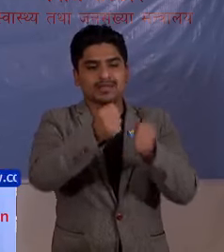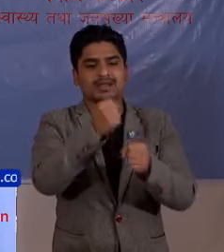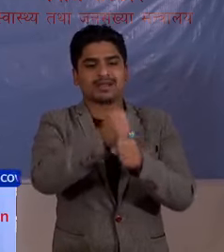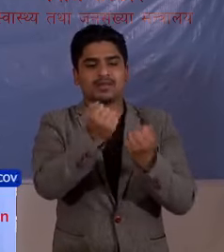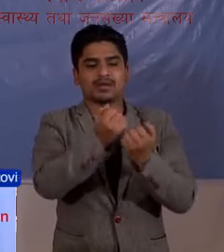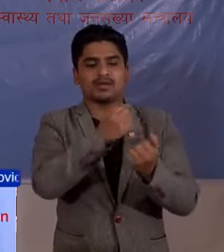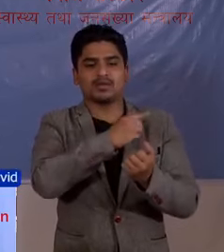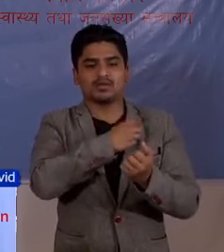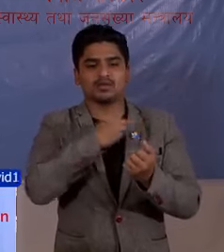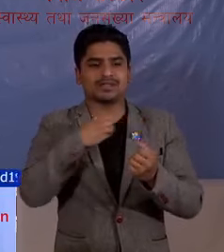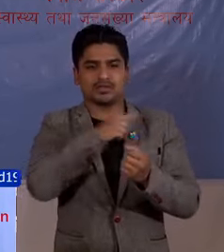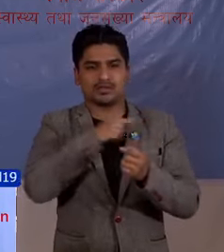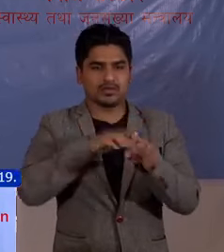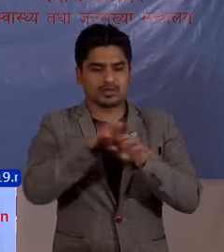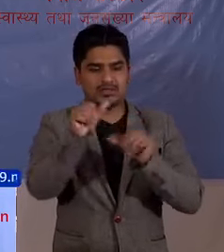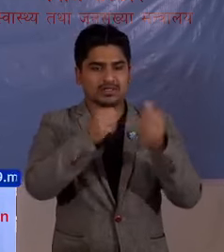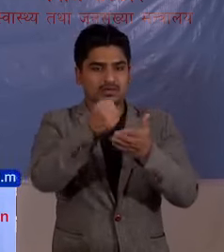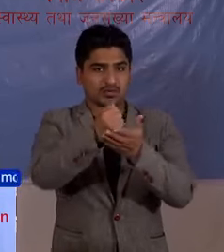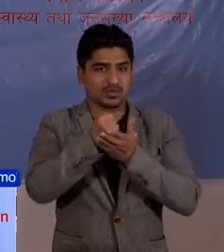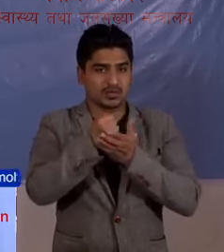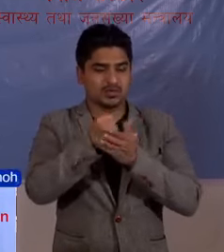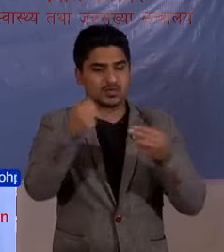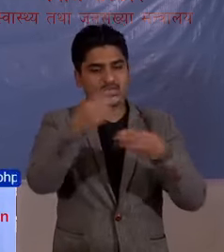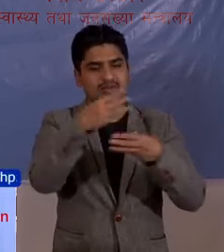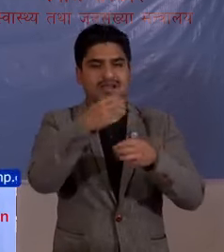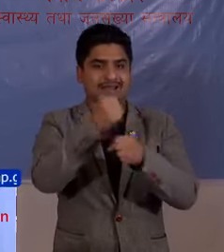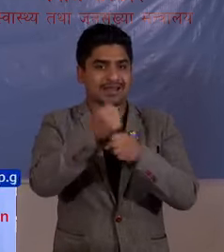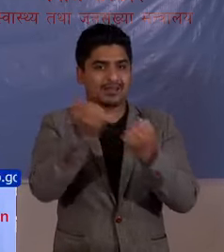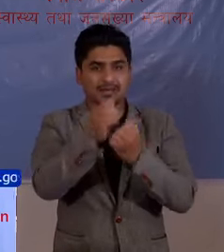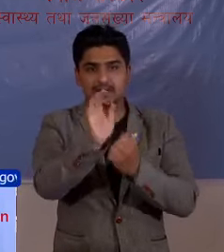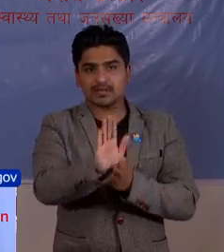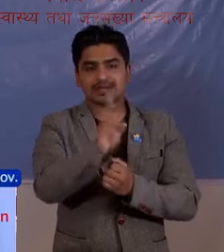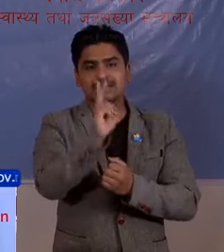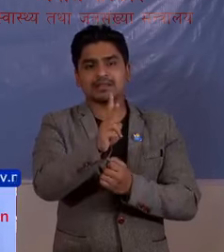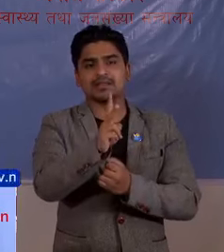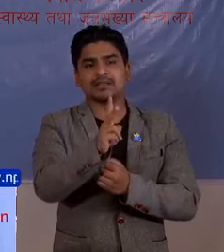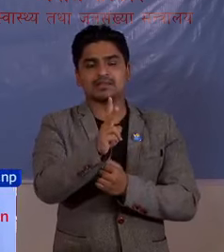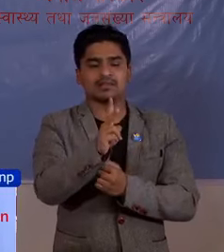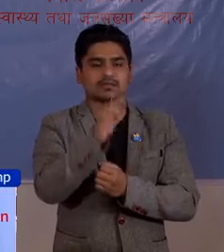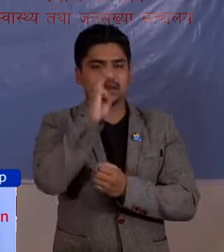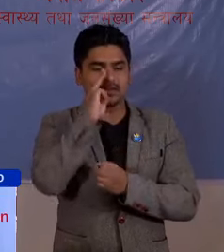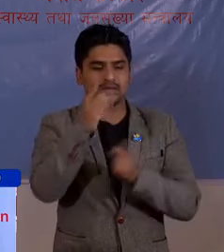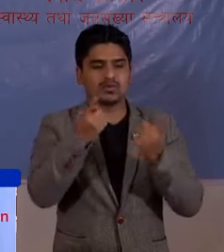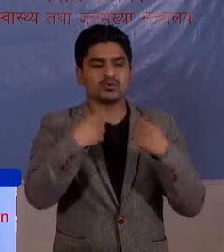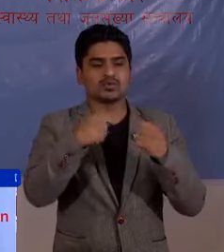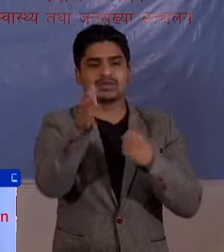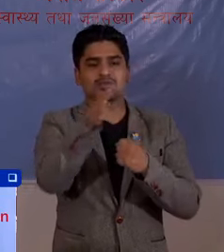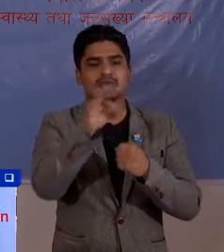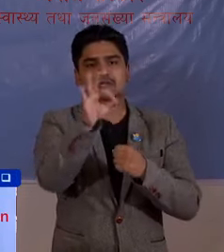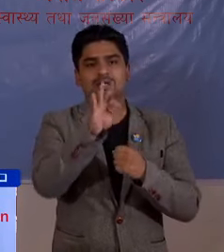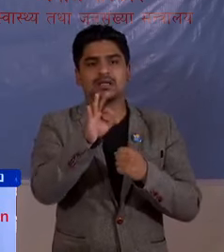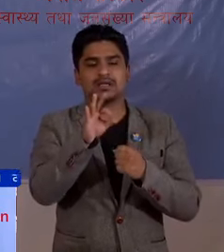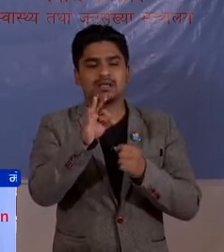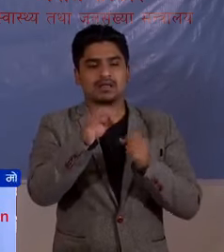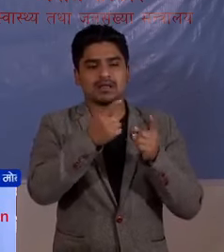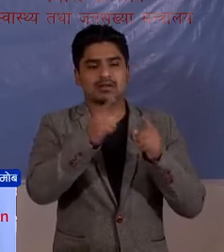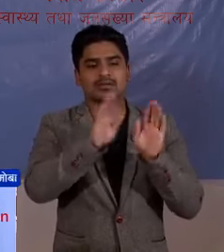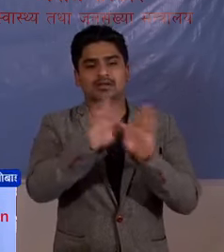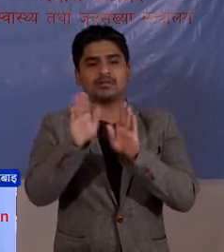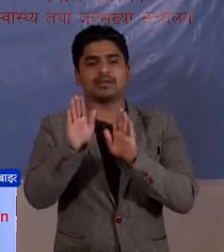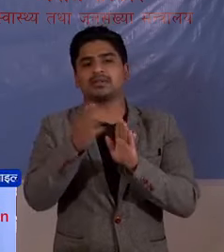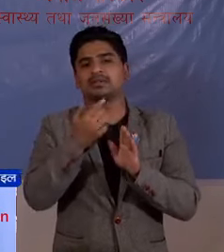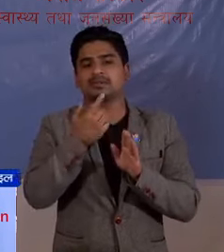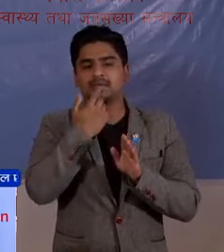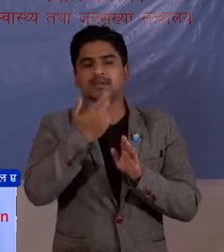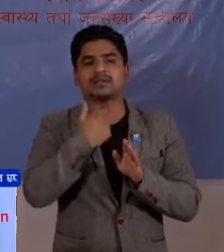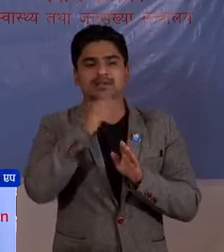गर्ने स्वास्थ्यकर्मीहरूले जुन सहयोग, जुन उदाहरणीय काम गर्नुभएको छ त्यसमा स्वास्थ्य तथा जनसङ्ख्या मन्त्रालय आभार